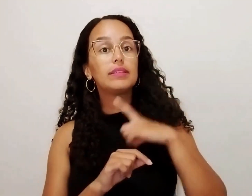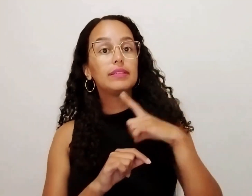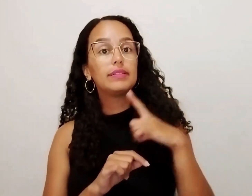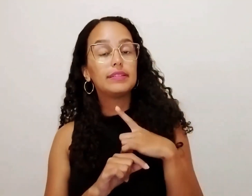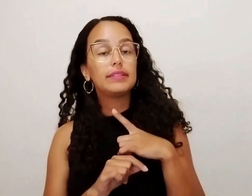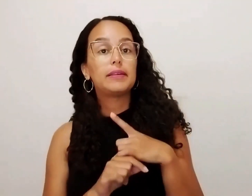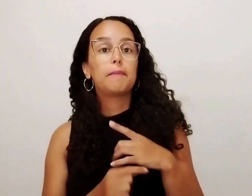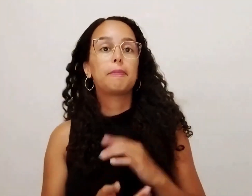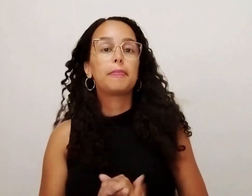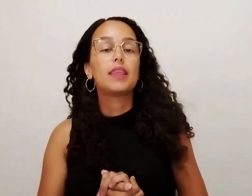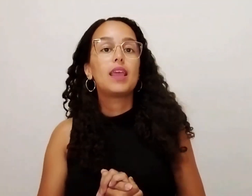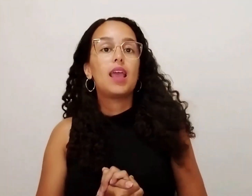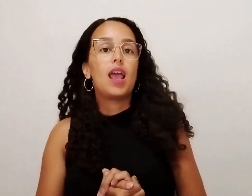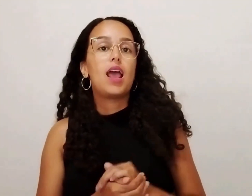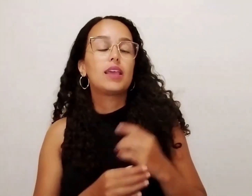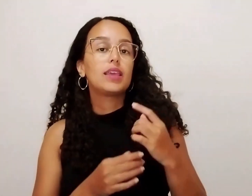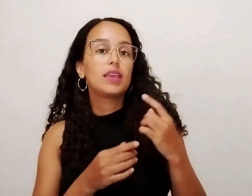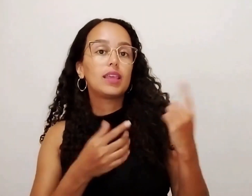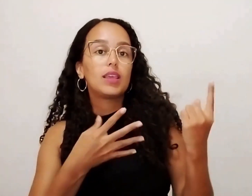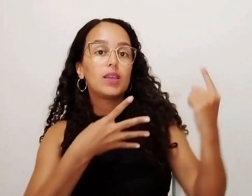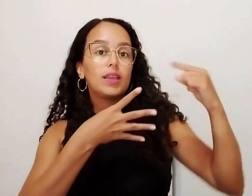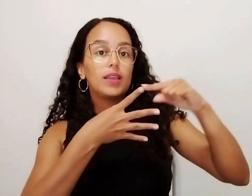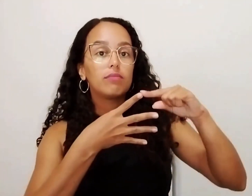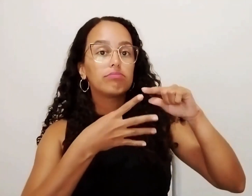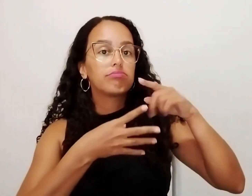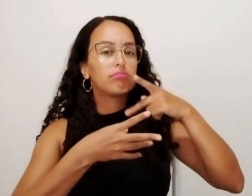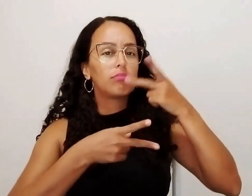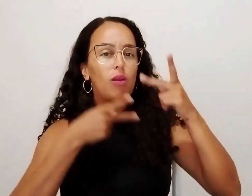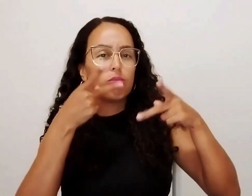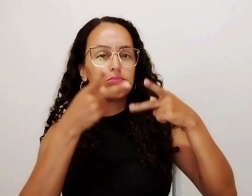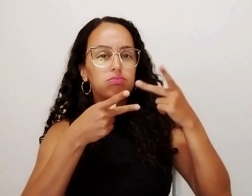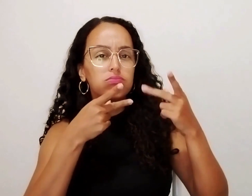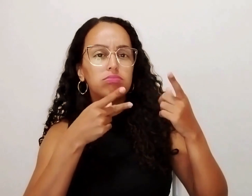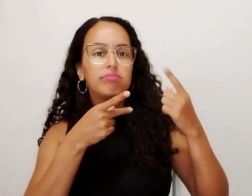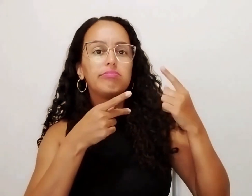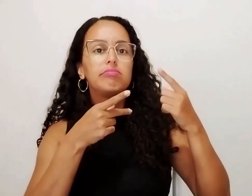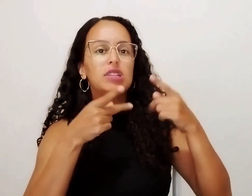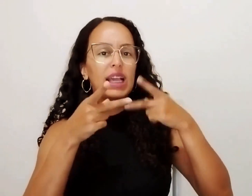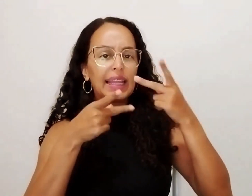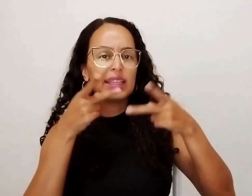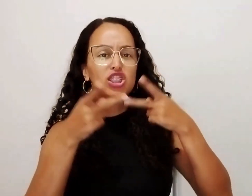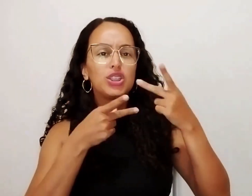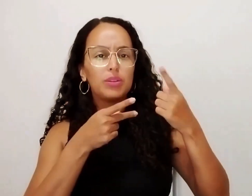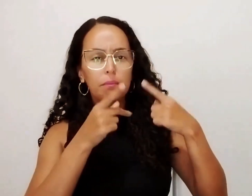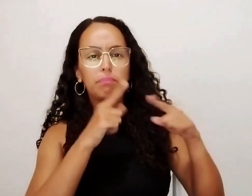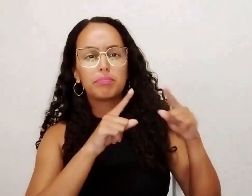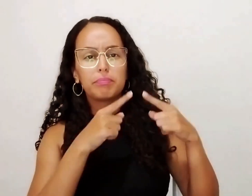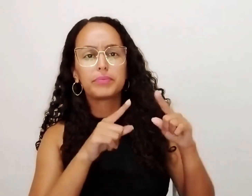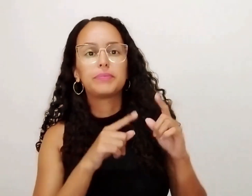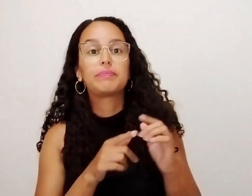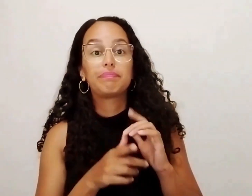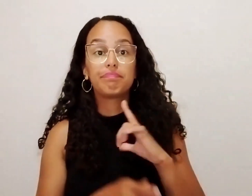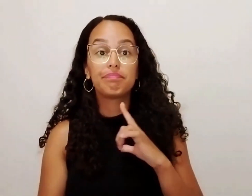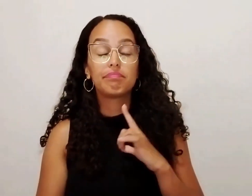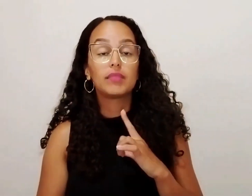não queria apenas copiar o que era feito na Europa, e sim usar os conceitos das